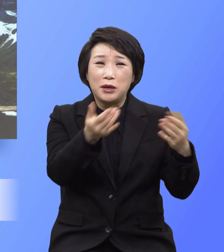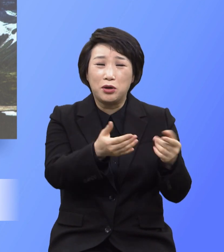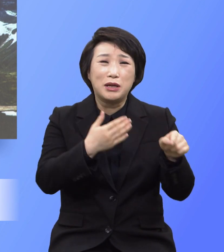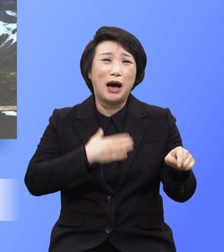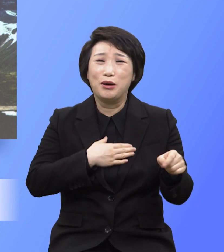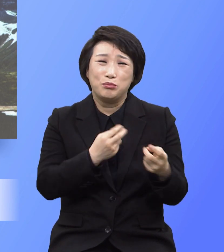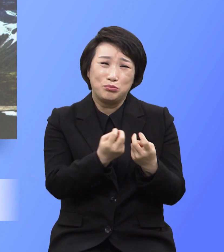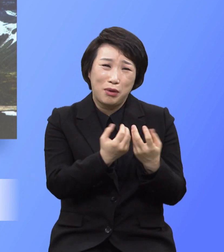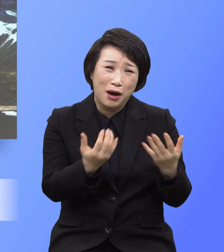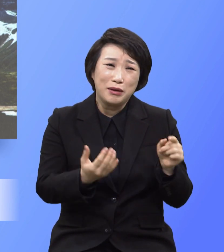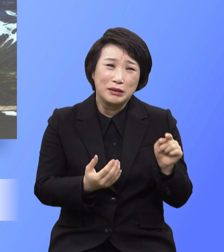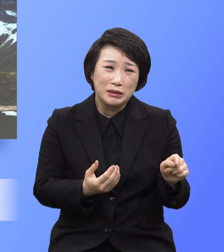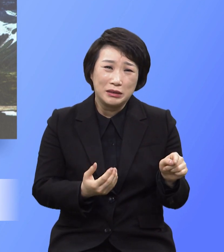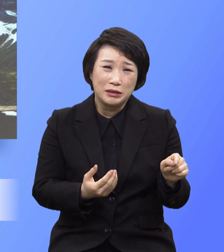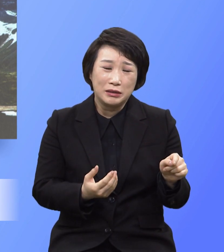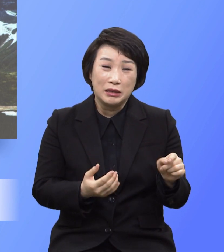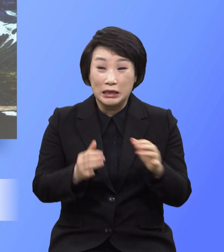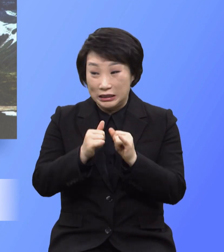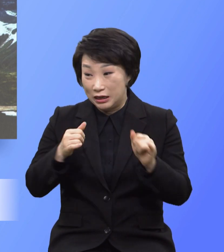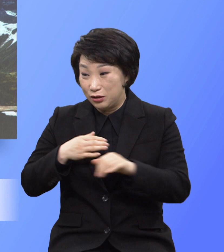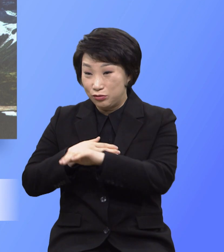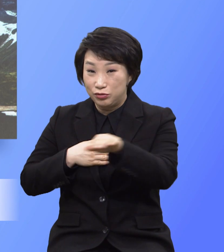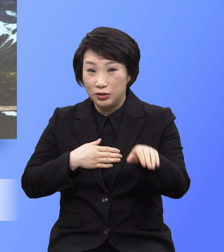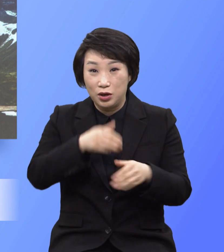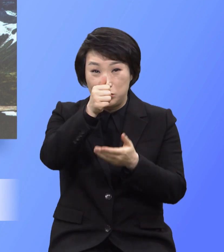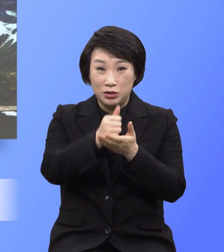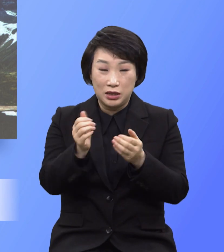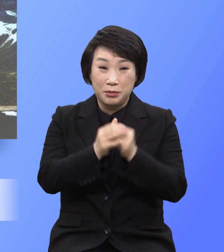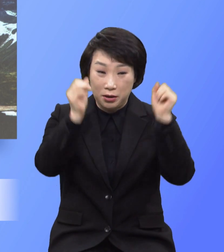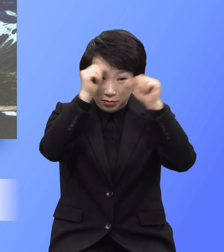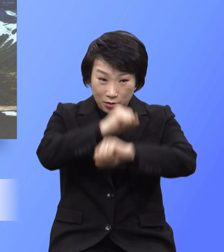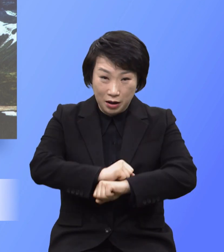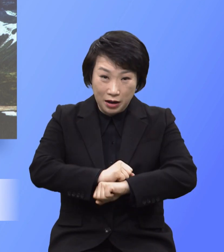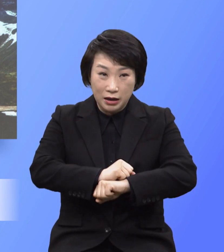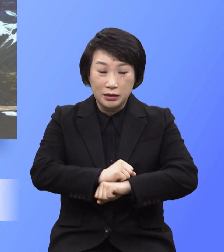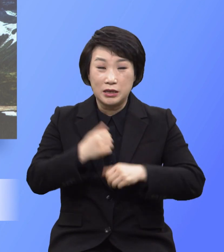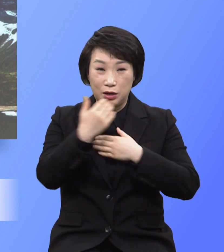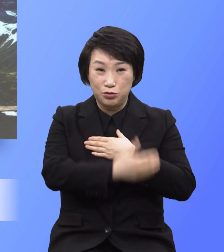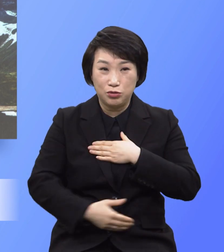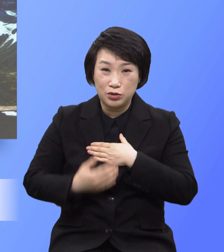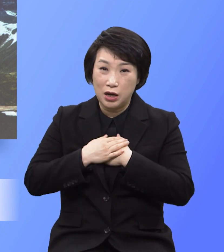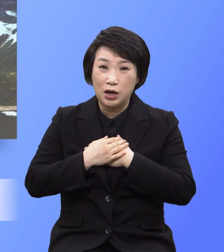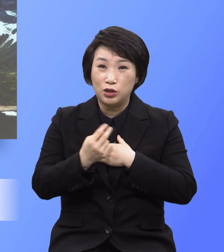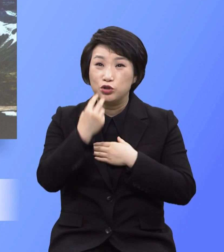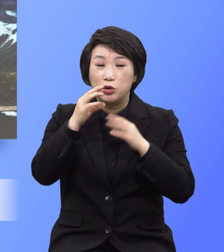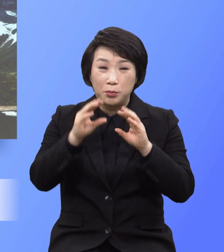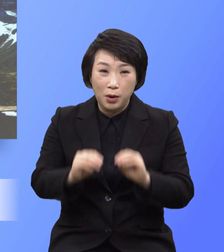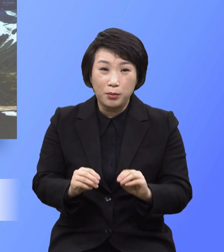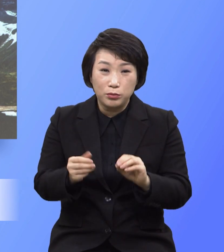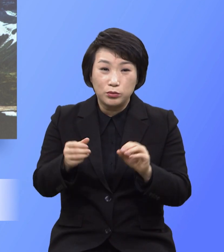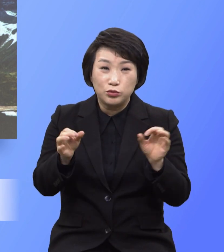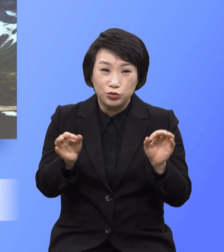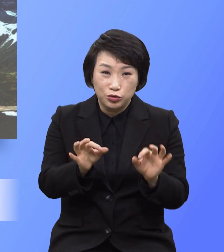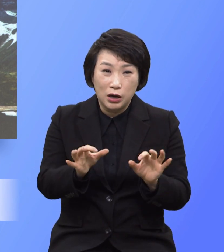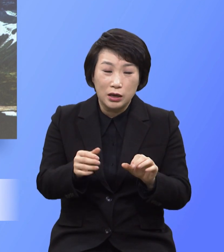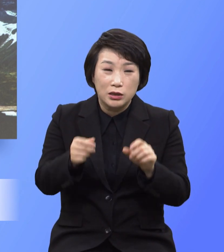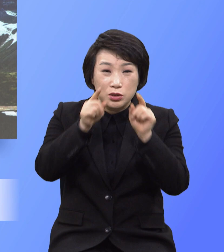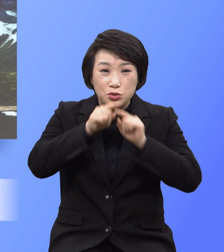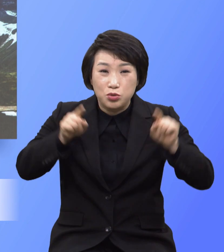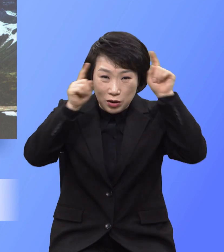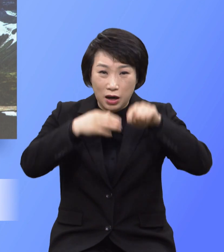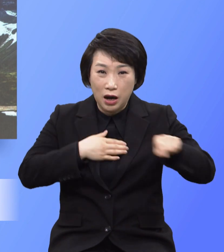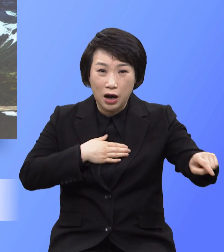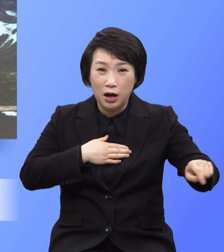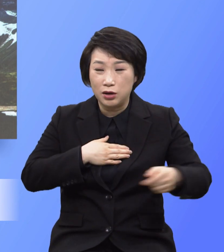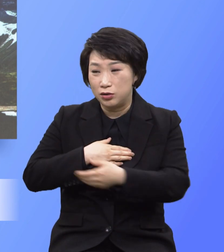수 없는, 인간이 죄로 멸망해서 육체가 끝나는 순간 지옥 가고,